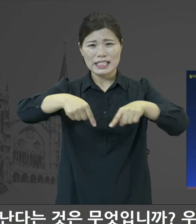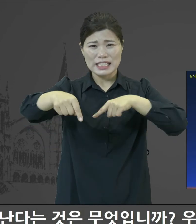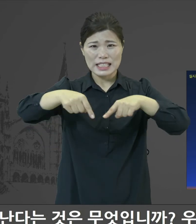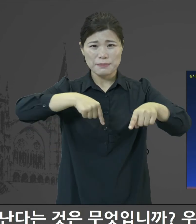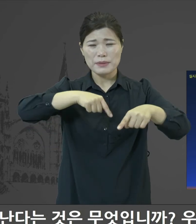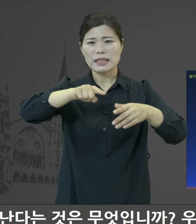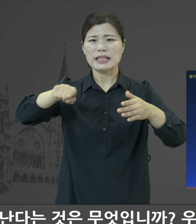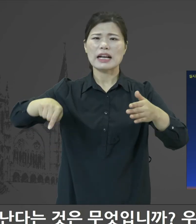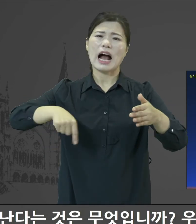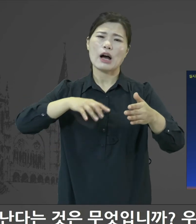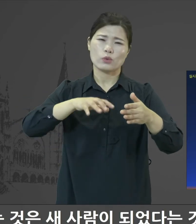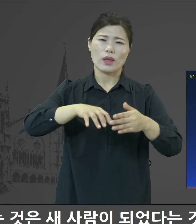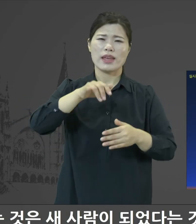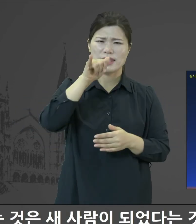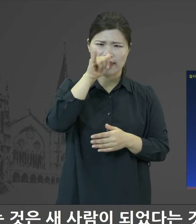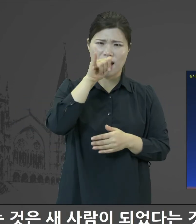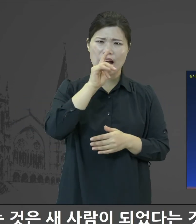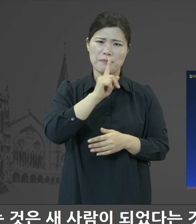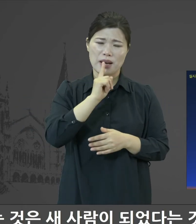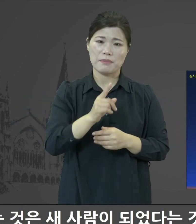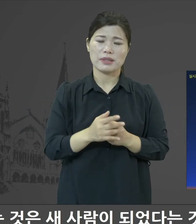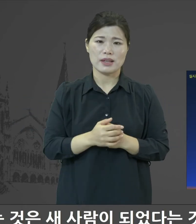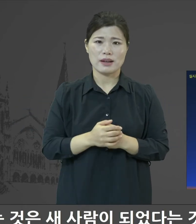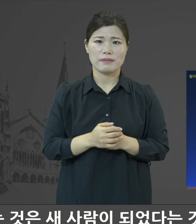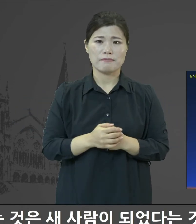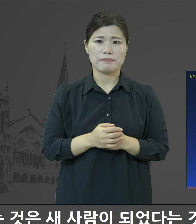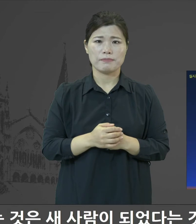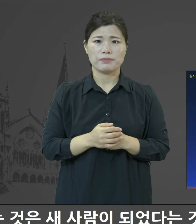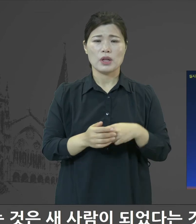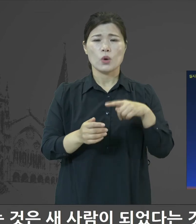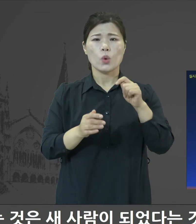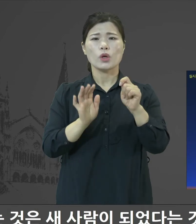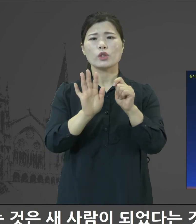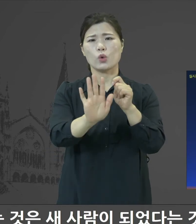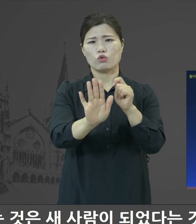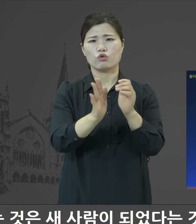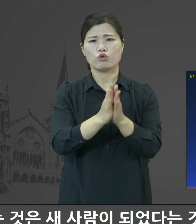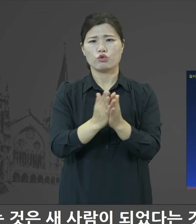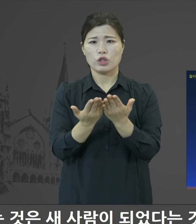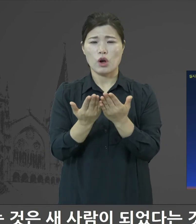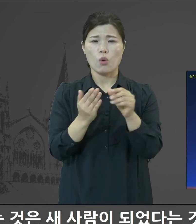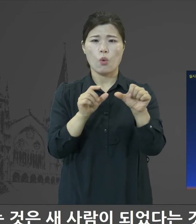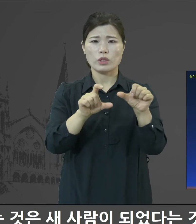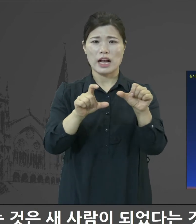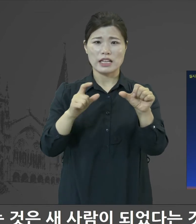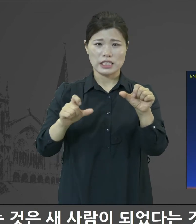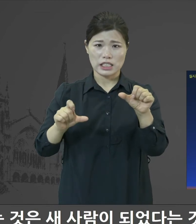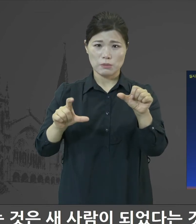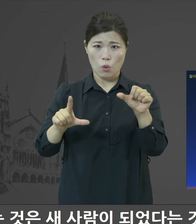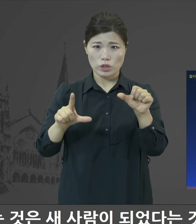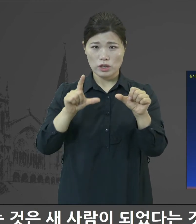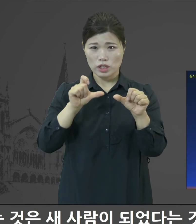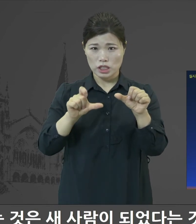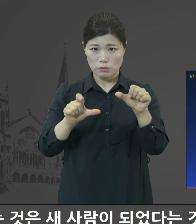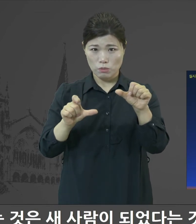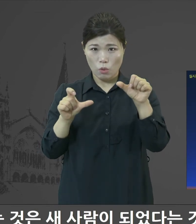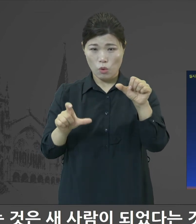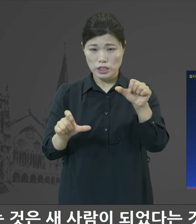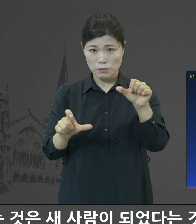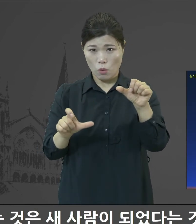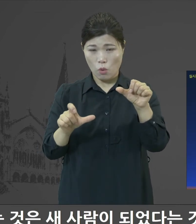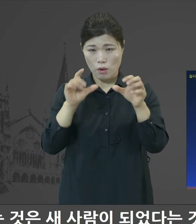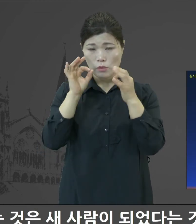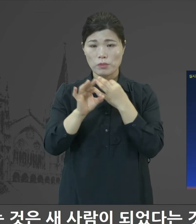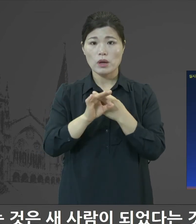우리가 있다는 겁니다. 이게 고린도 후서 5장 15절의 선포죠. 누구든지 그리스도 안에